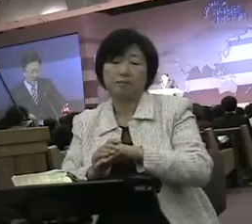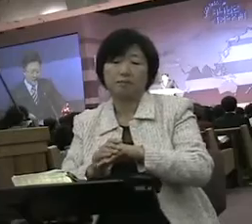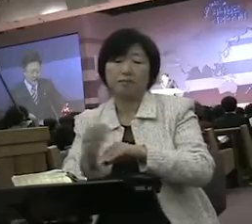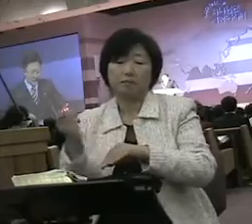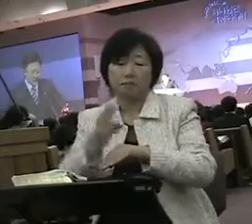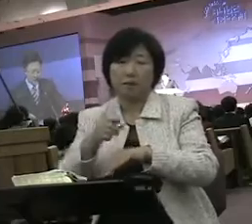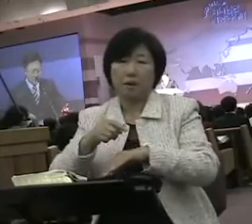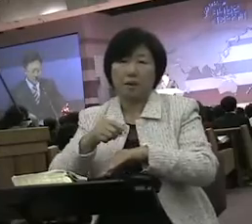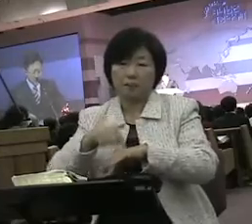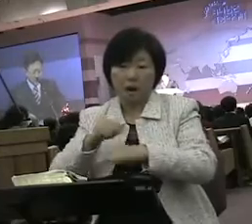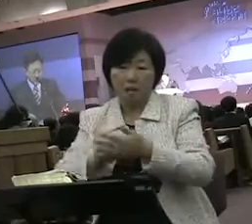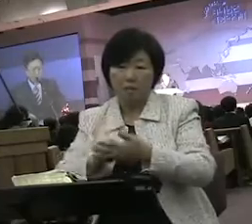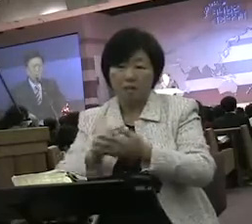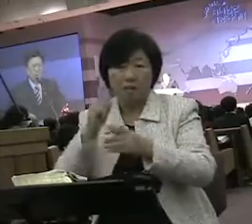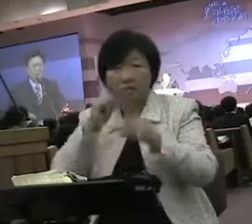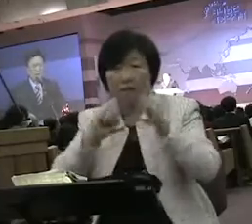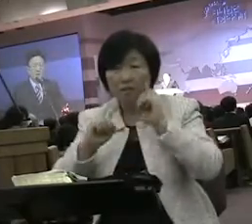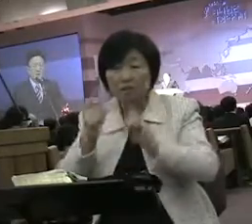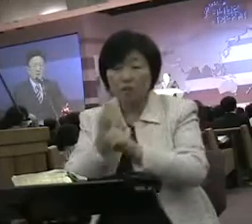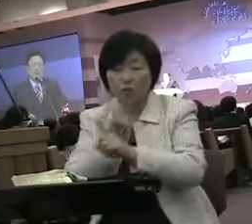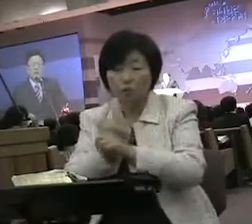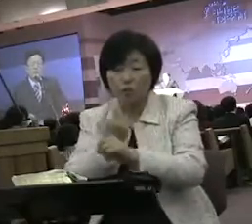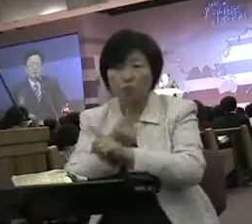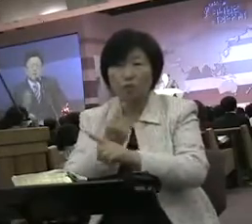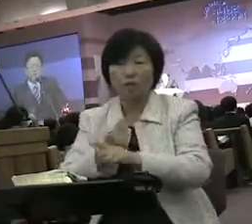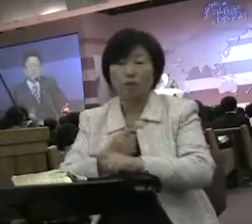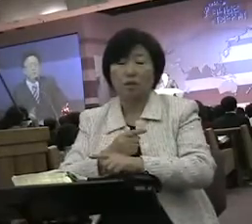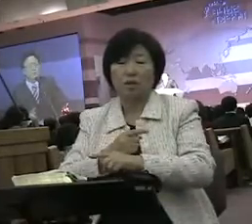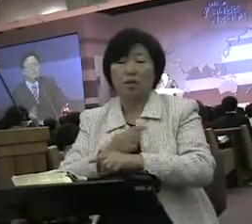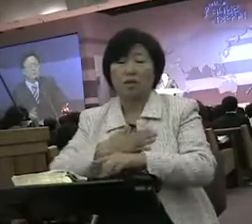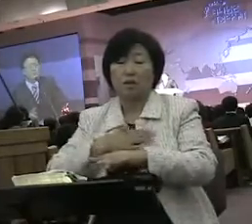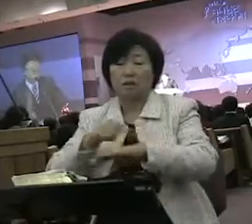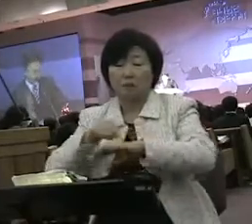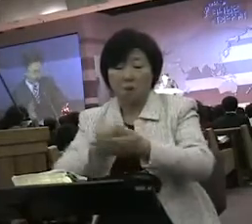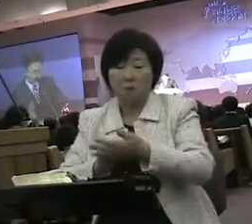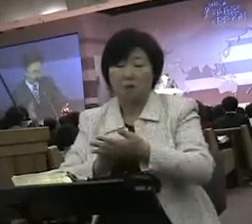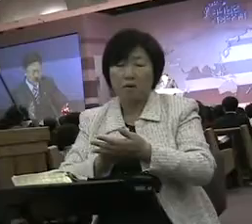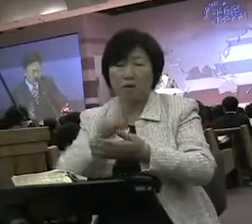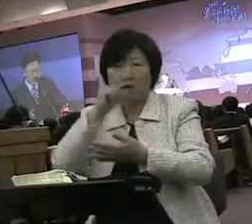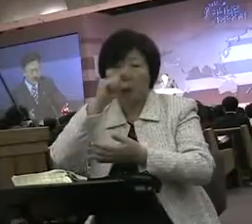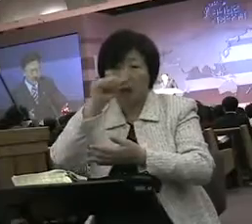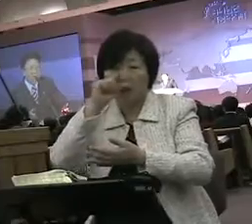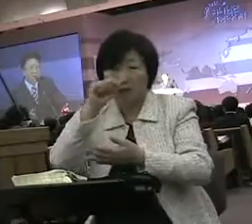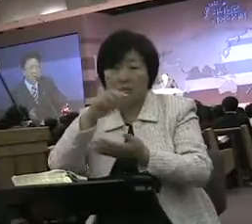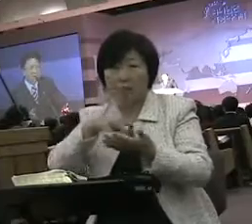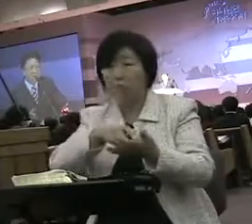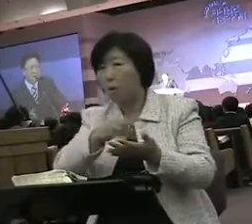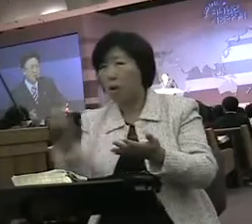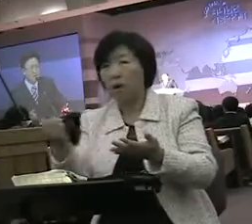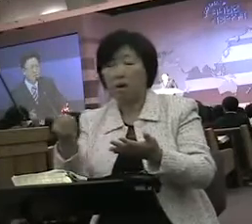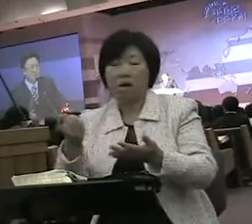그리고 내 마음에 있는 상처들을 치유해야 되고 내 마음에 있는 가시들을 뽑아내야 되는 것입니다.